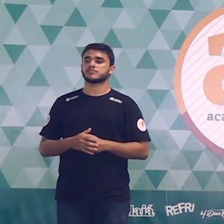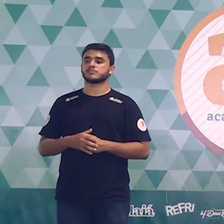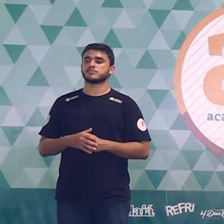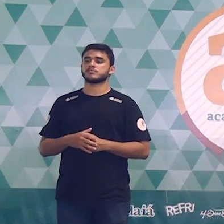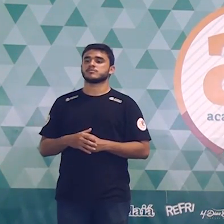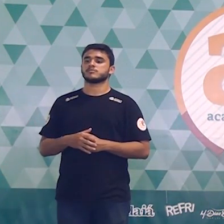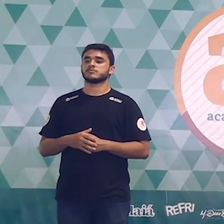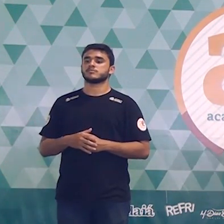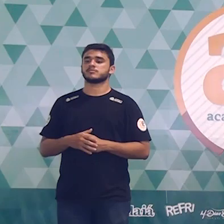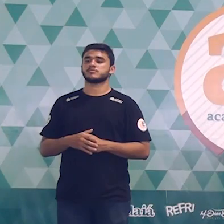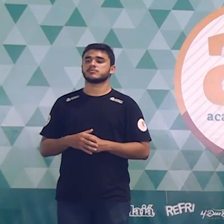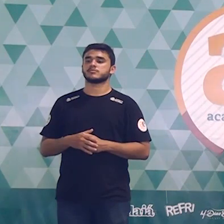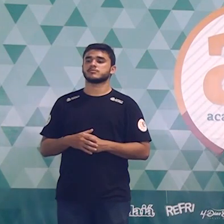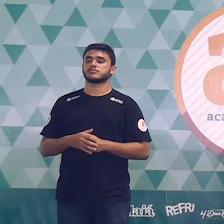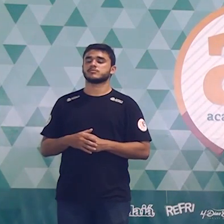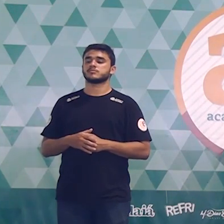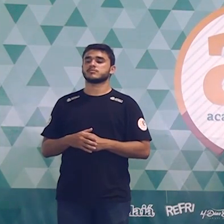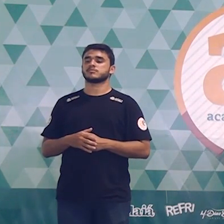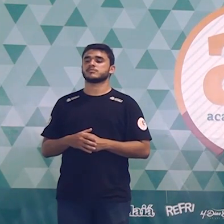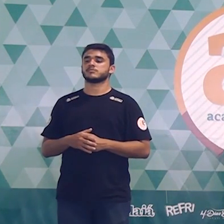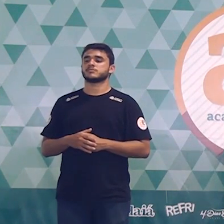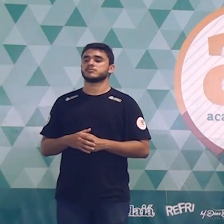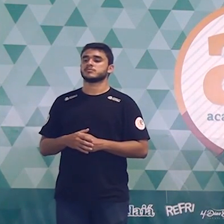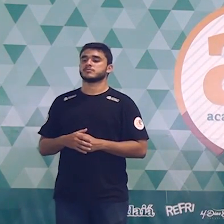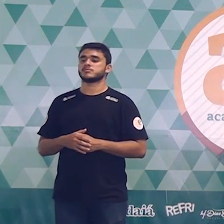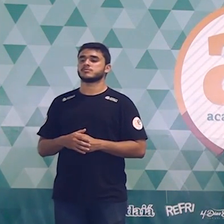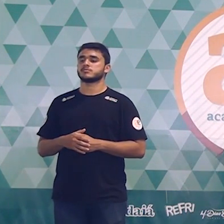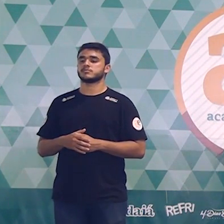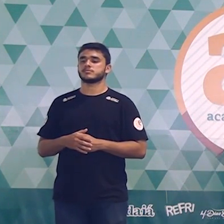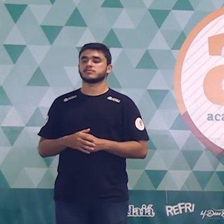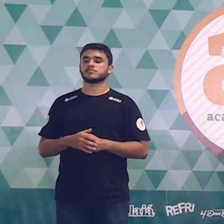pediu aqui de doação de órgãos. Só um minutinho.